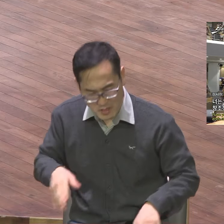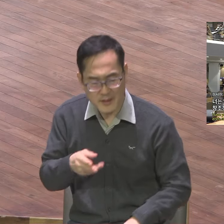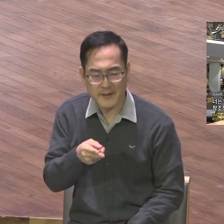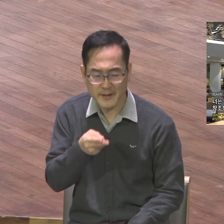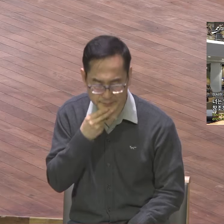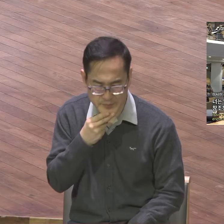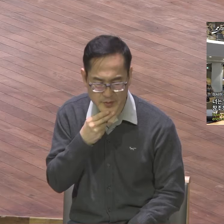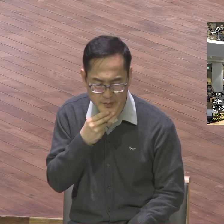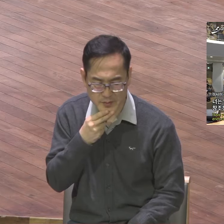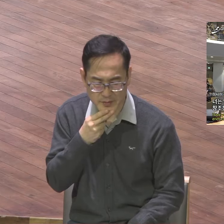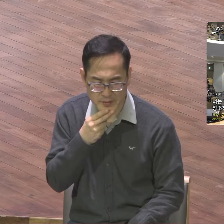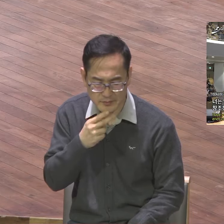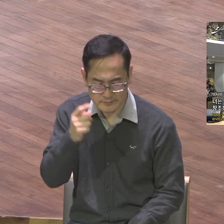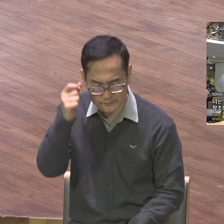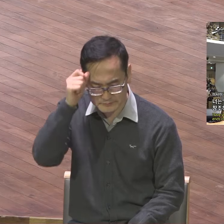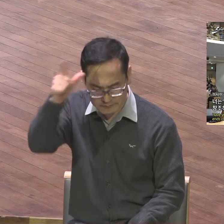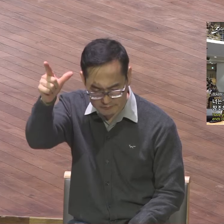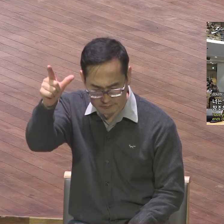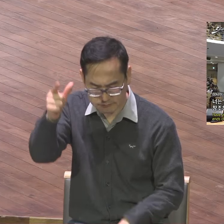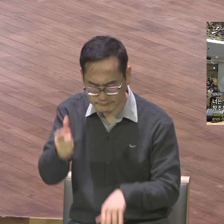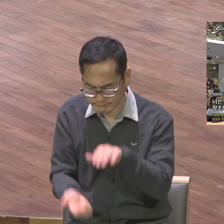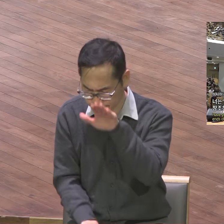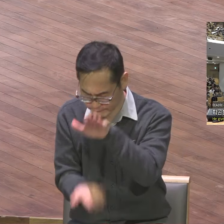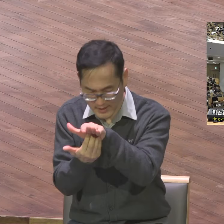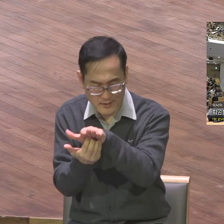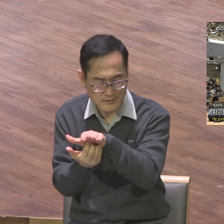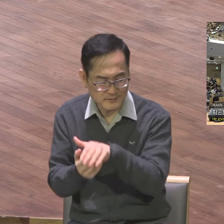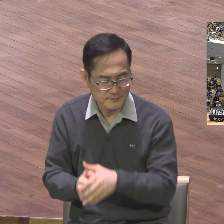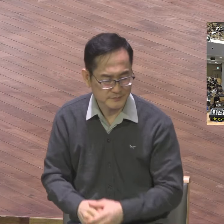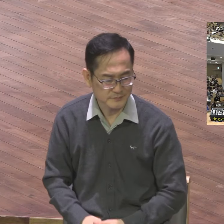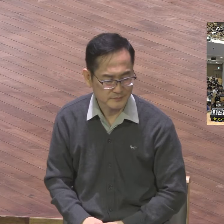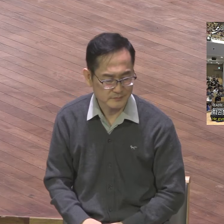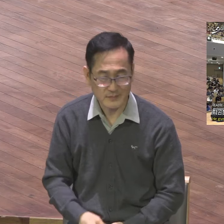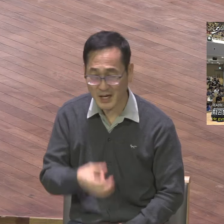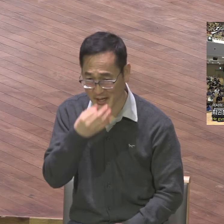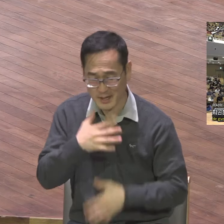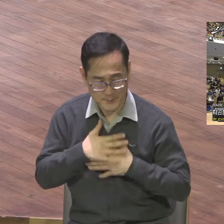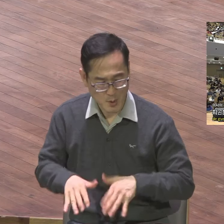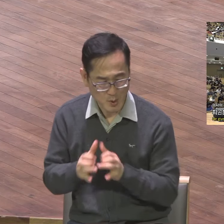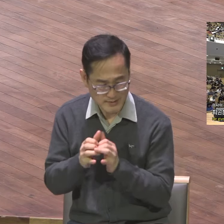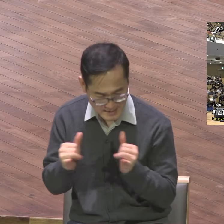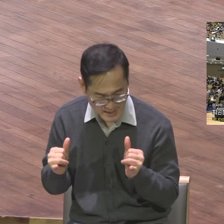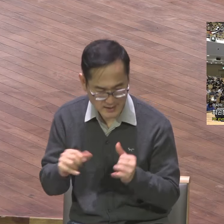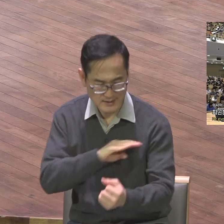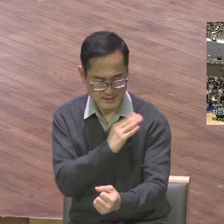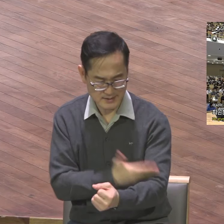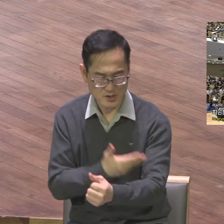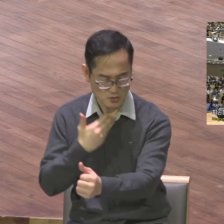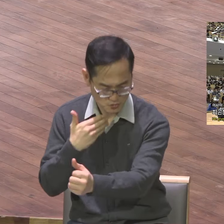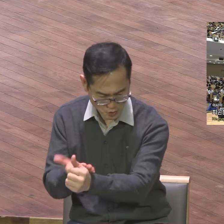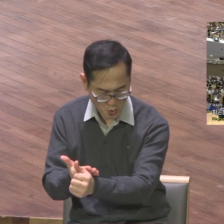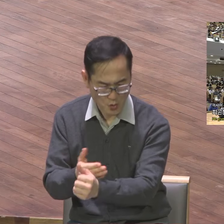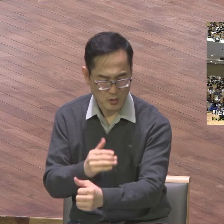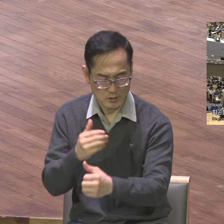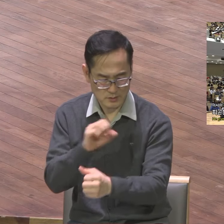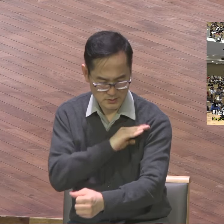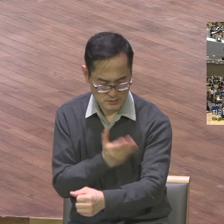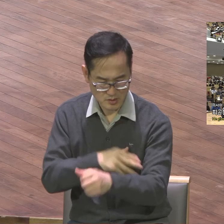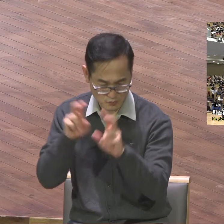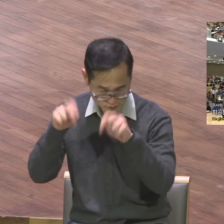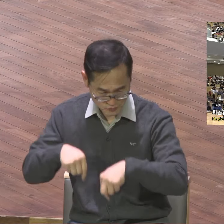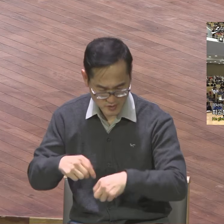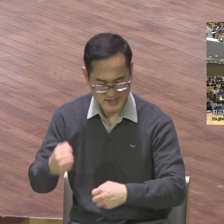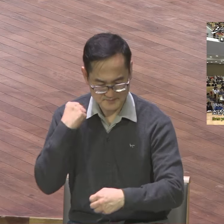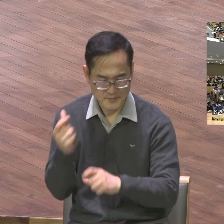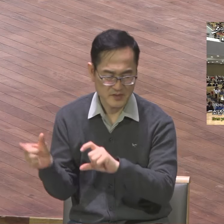아니하시며 공비하지 아니하시며 명철이 한이 없으시며 피곤한 자에게 능력을 주시며 무능한